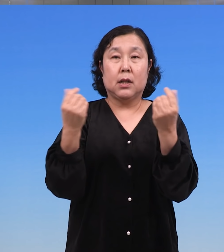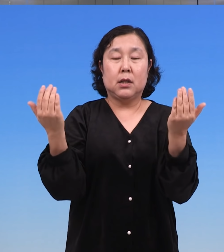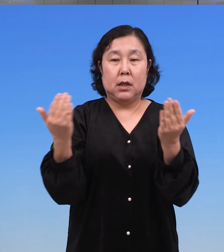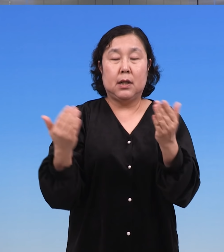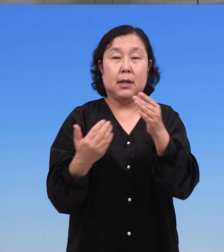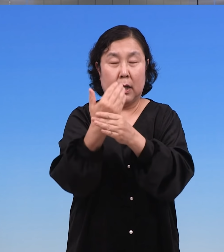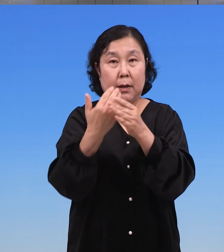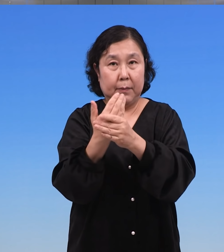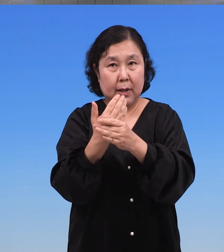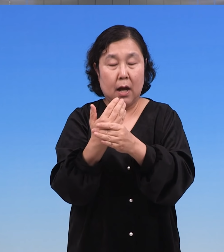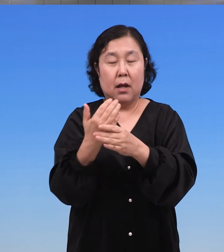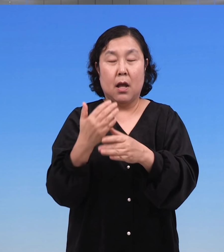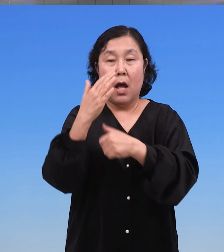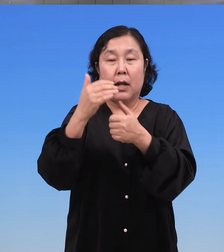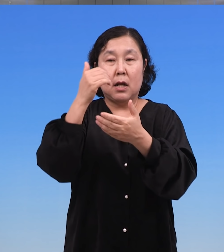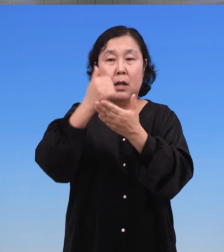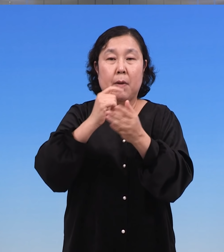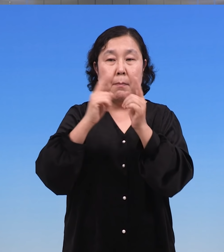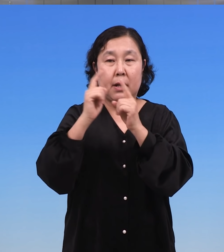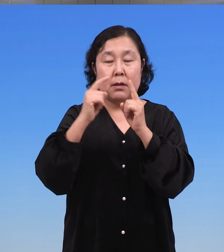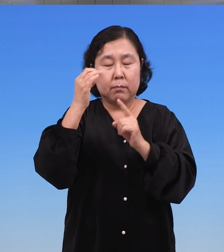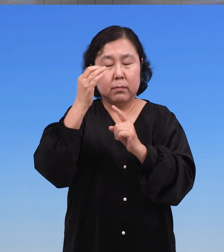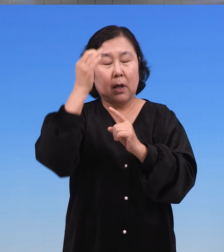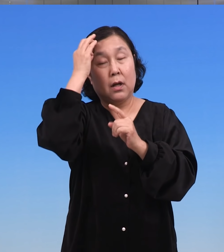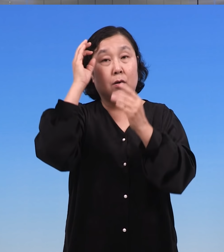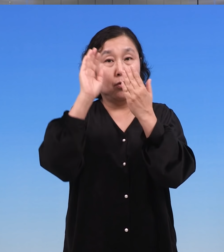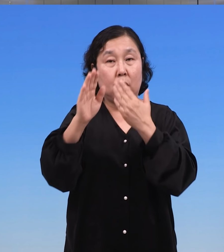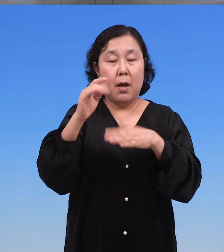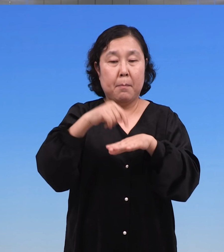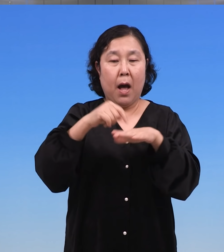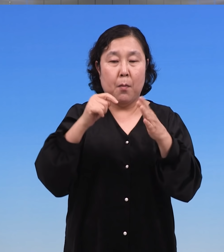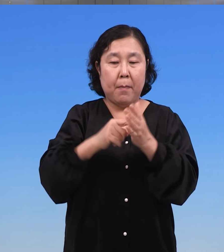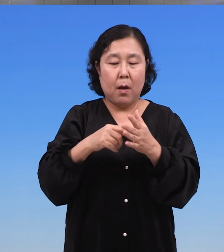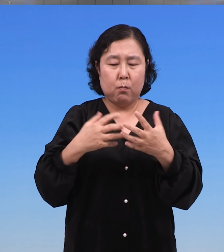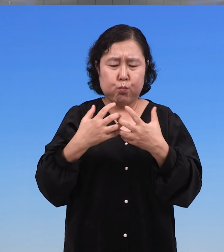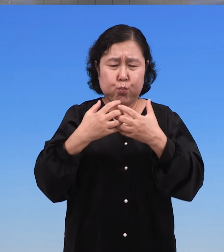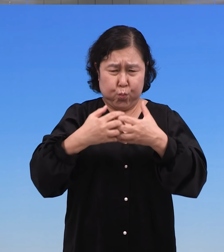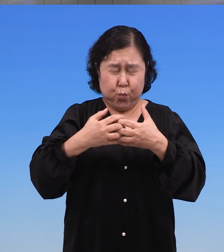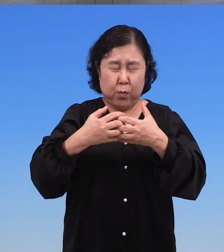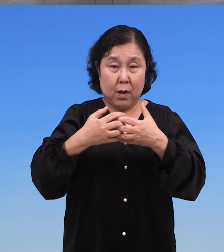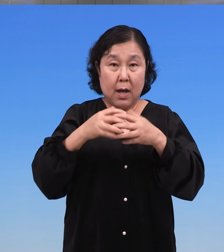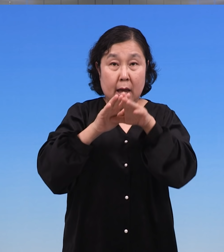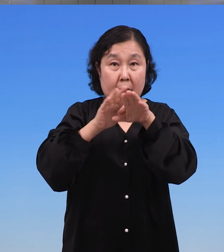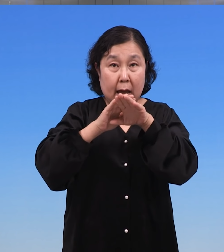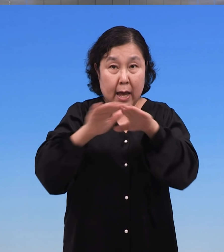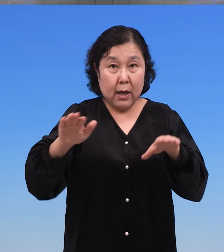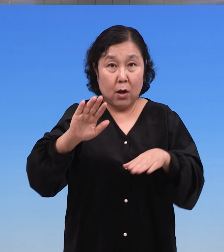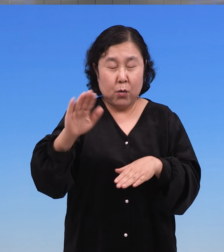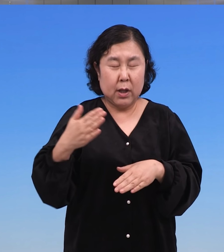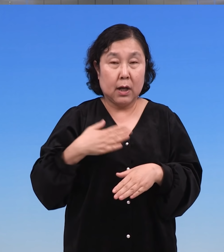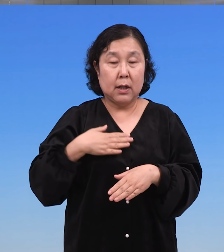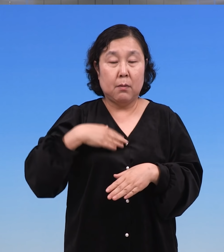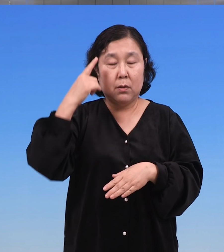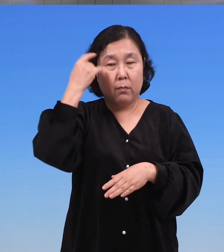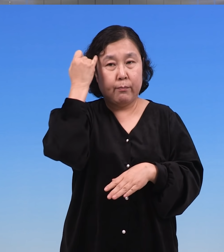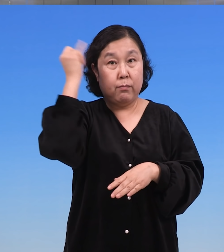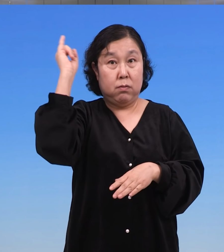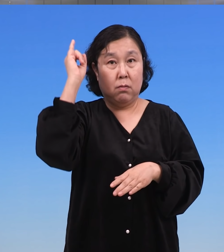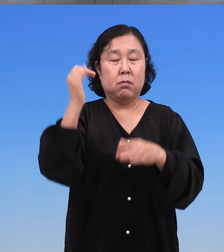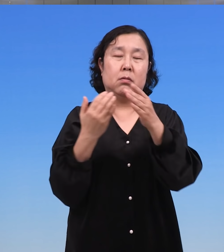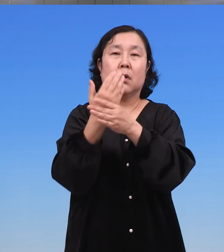제가 하나님 말씀을 깨닫고 난 다음에 경직이 풀리니까요, 그때부터 막 너무나 생각하지 못했던